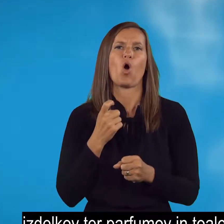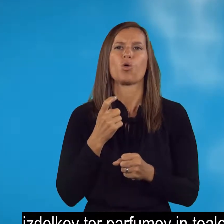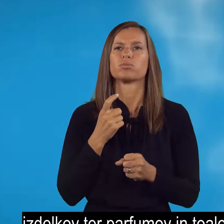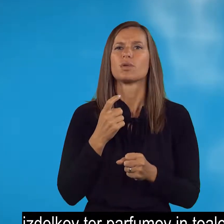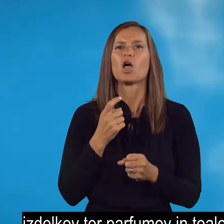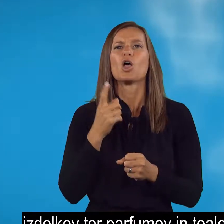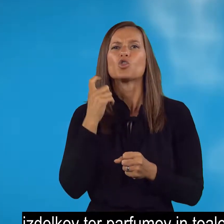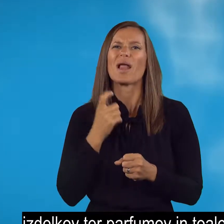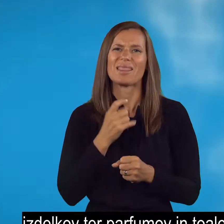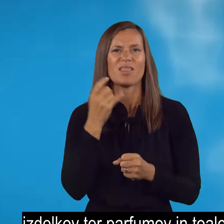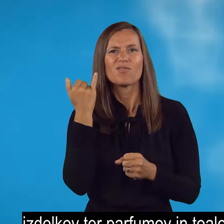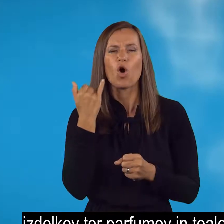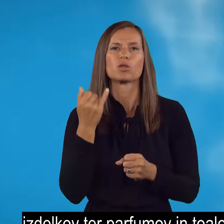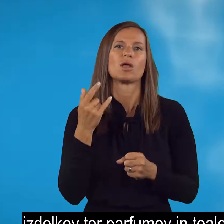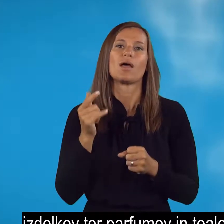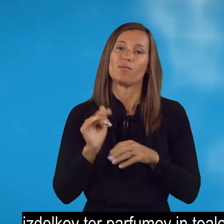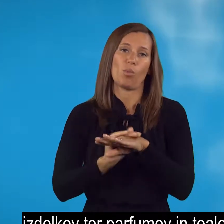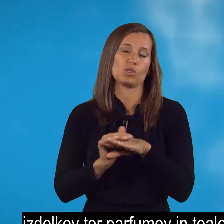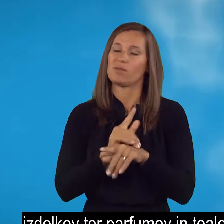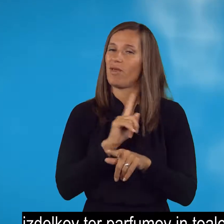toaletnih vod navedene oprostitve ne veljajo.